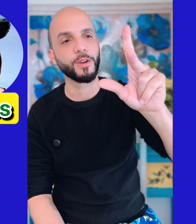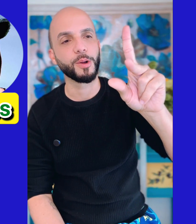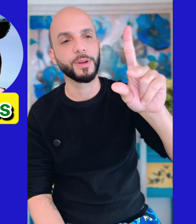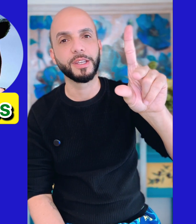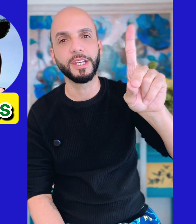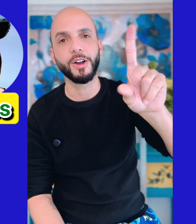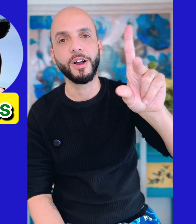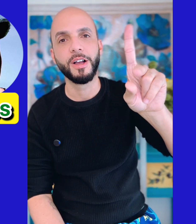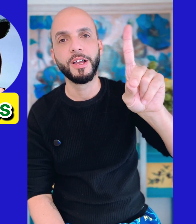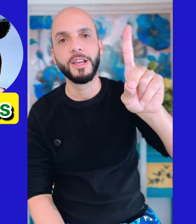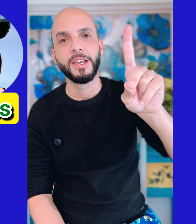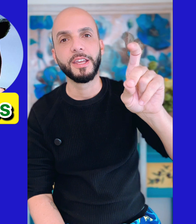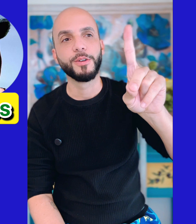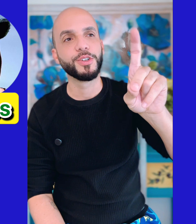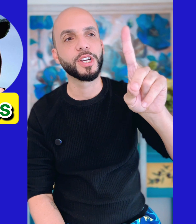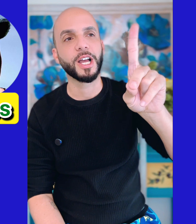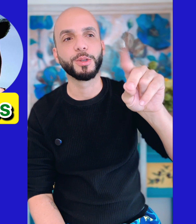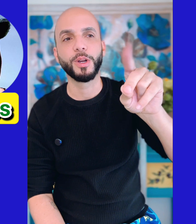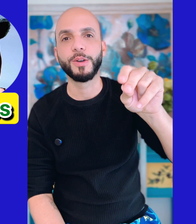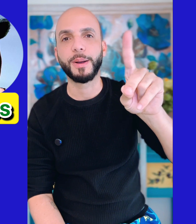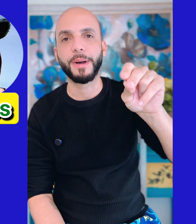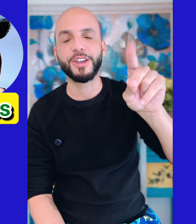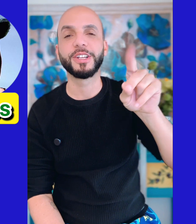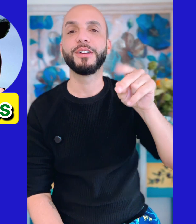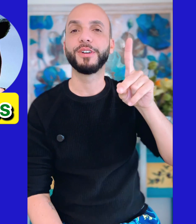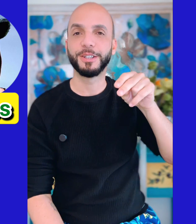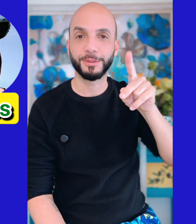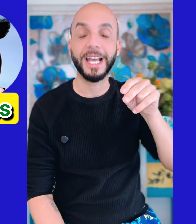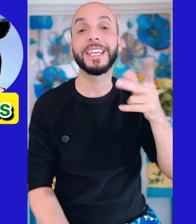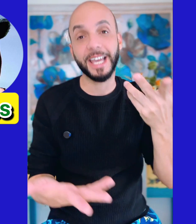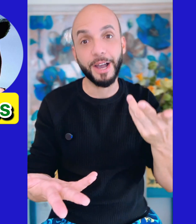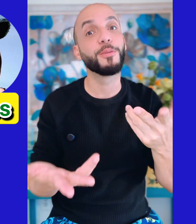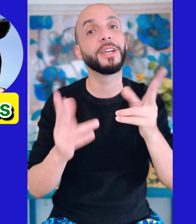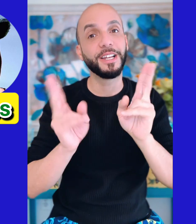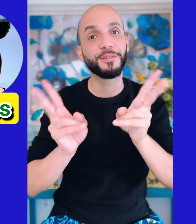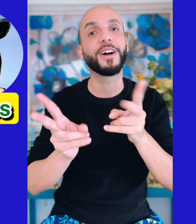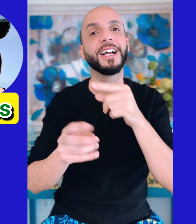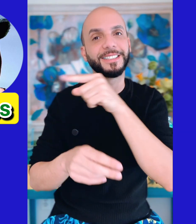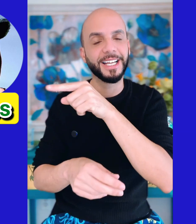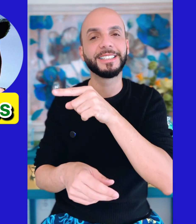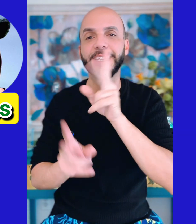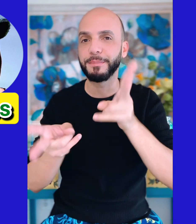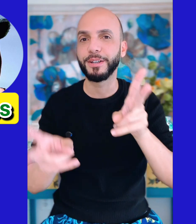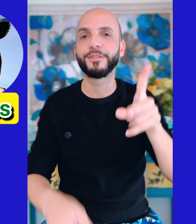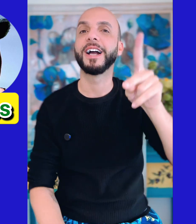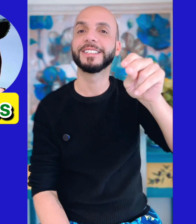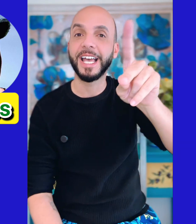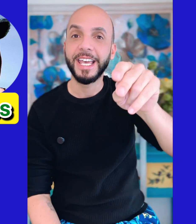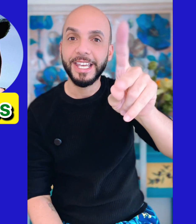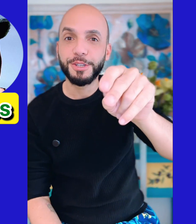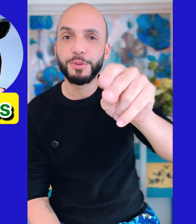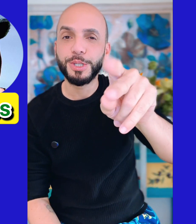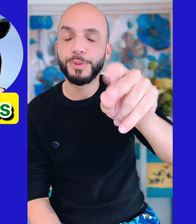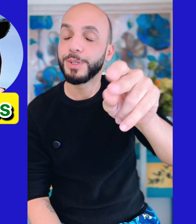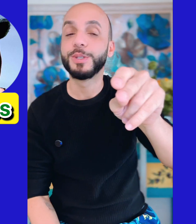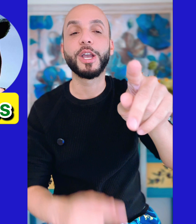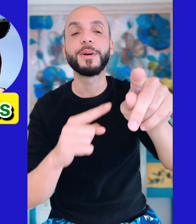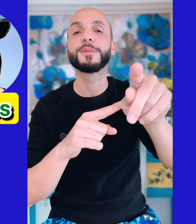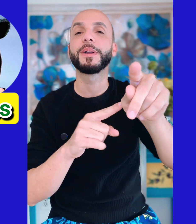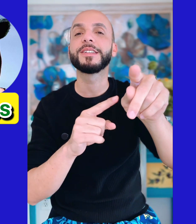coloco aqui, ó, e o indicador eu abaixo e levanto, né? Que é o que ele faz, né? Sempre ele faz, né? Isso, que é uma